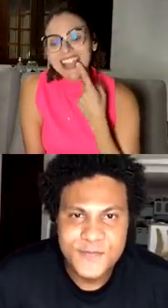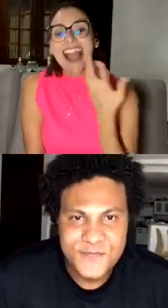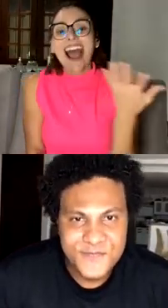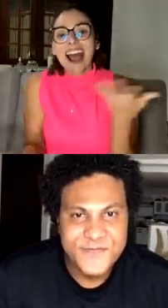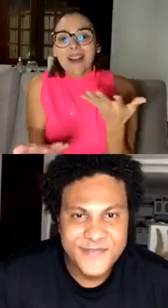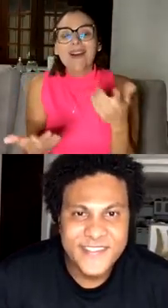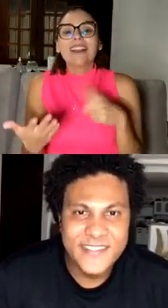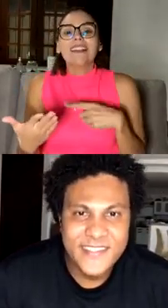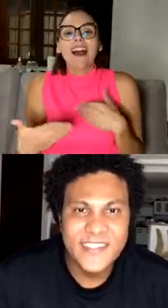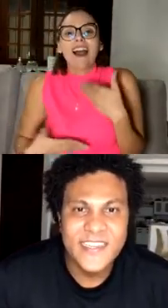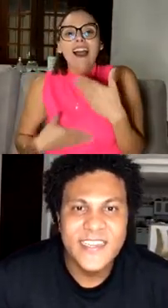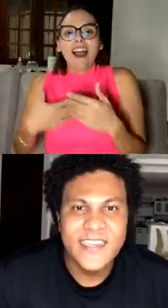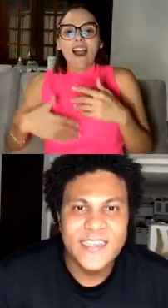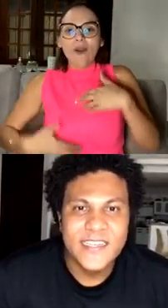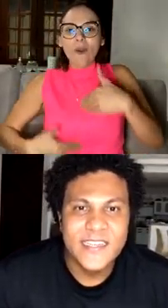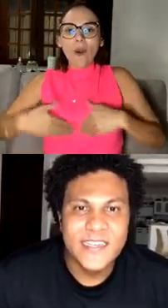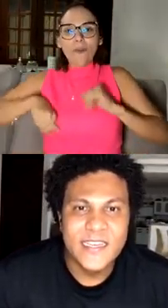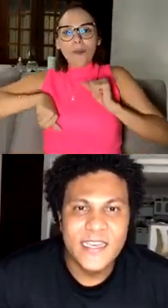surda.